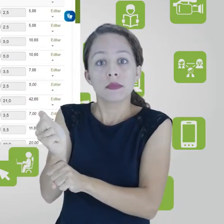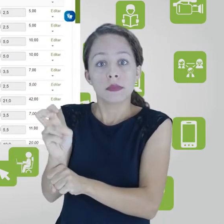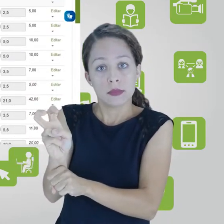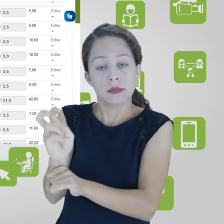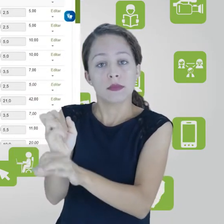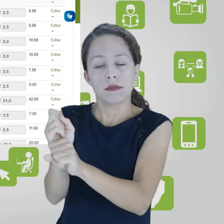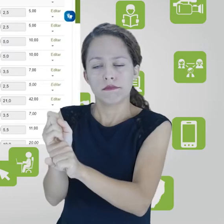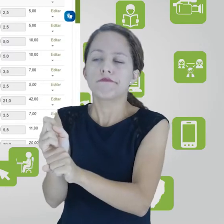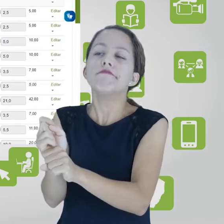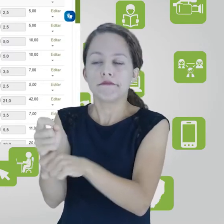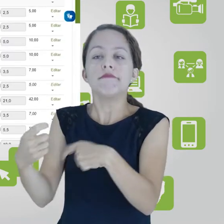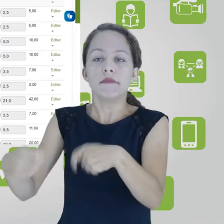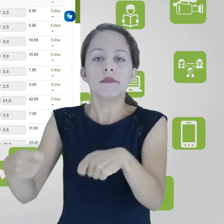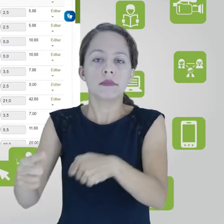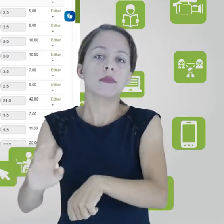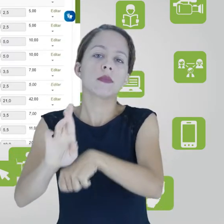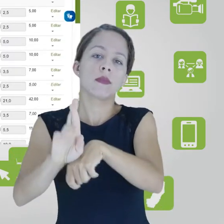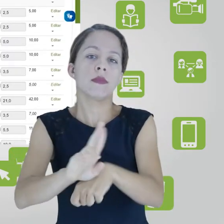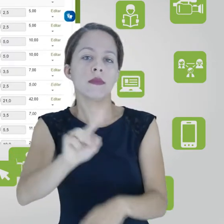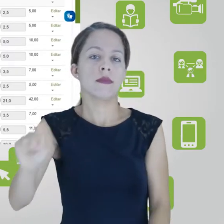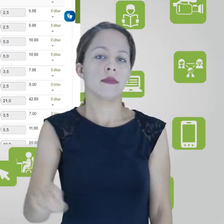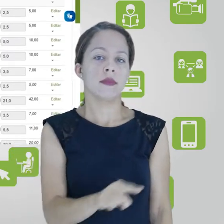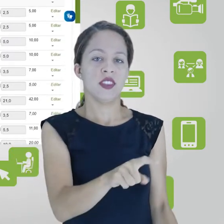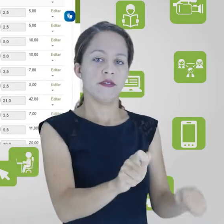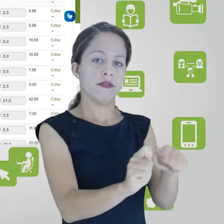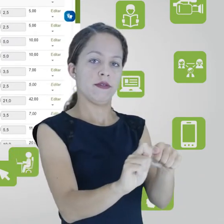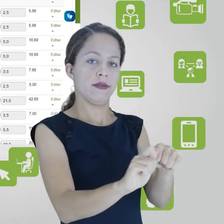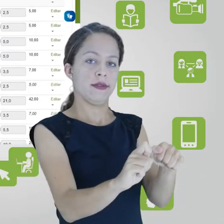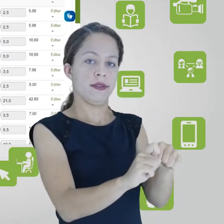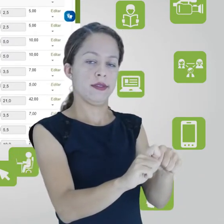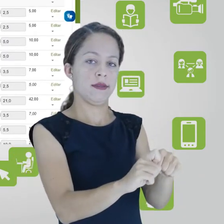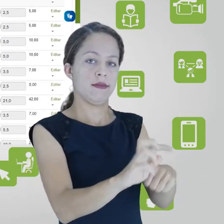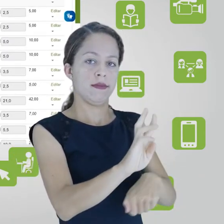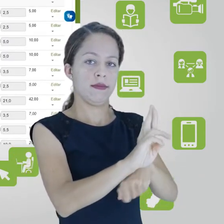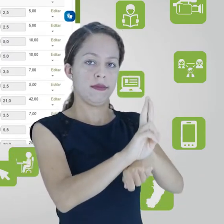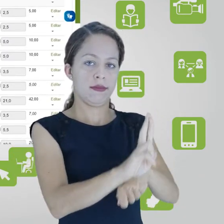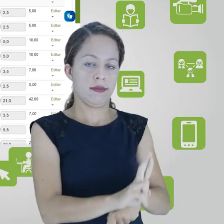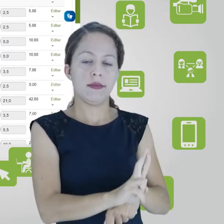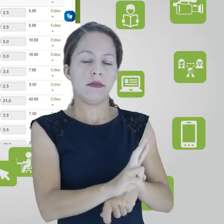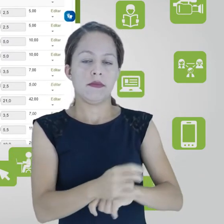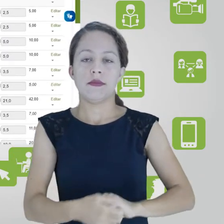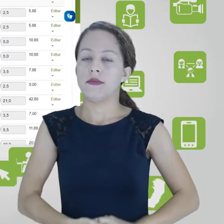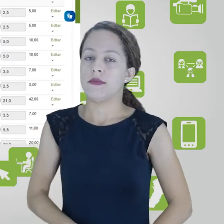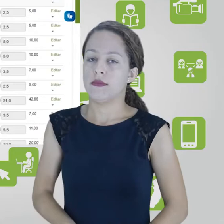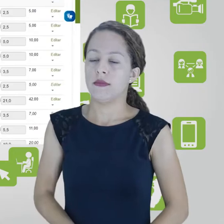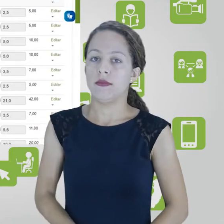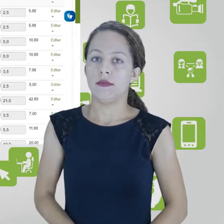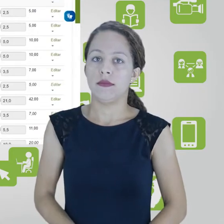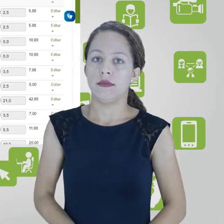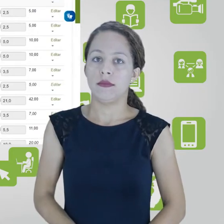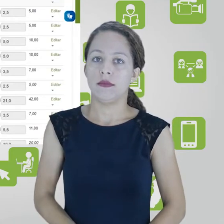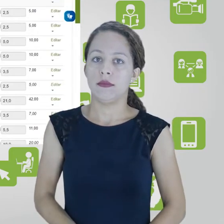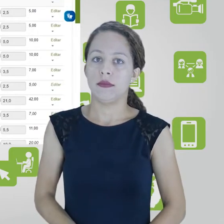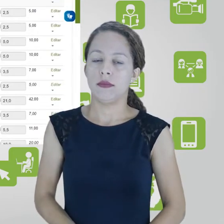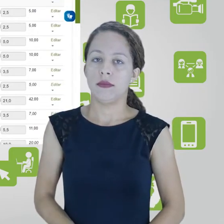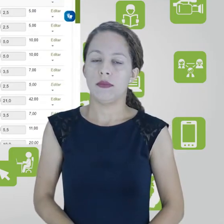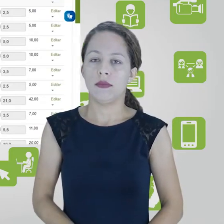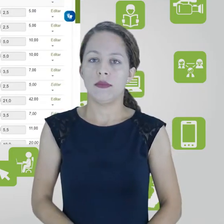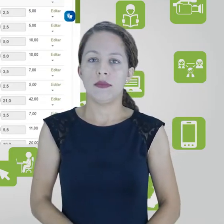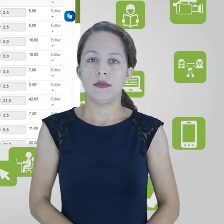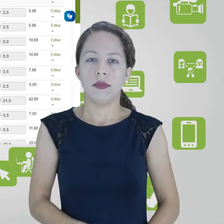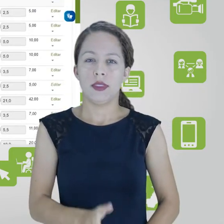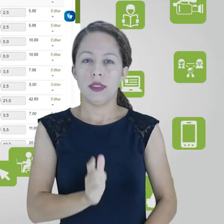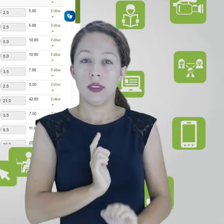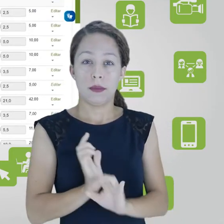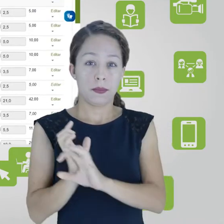15 pontos. Então ele ficou de recuperação, fez menos de 50%, 60% e tal, vai fazer a recuperação.